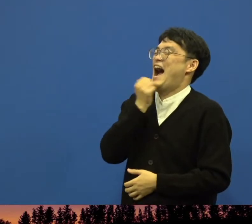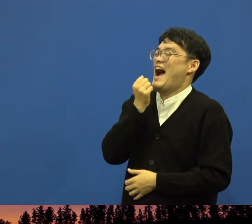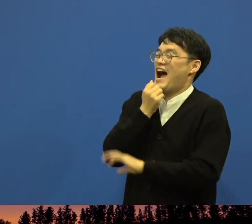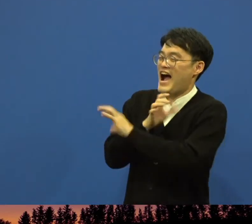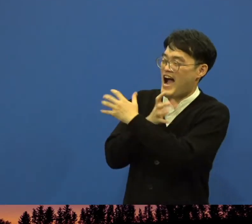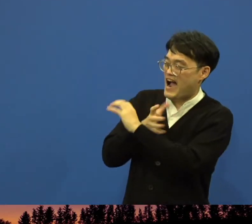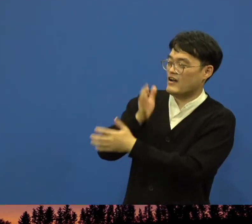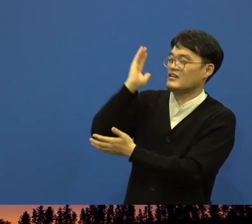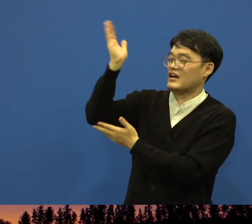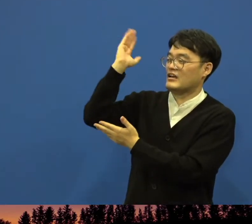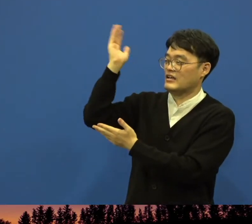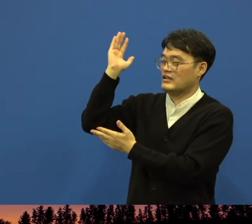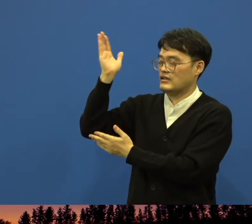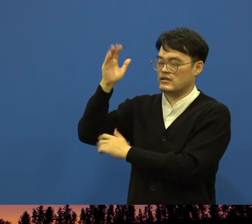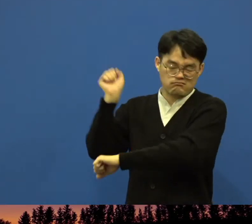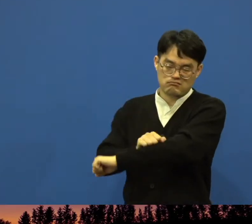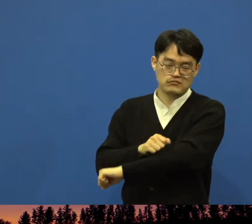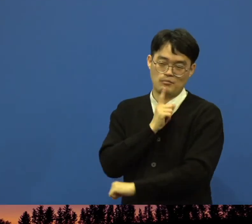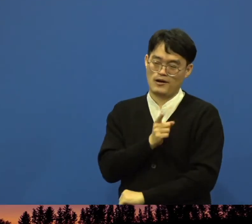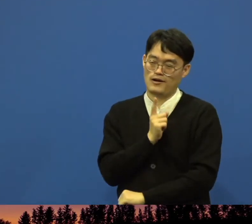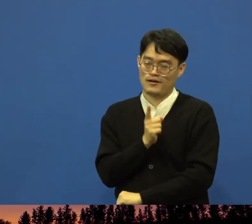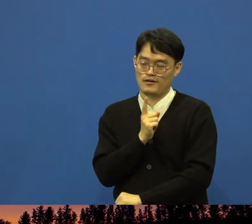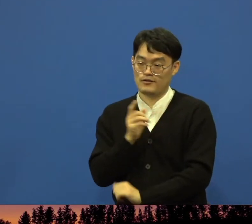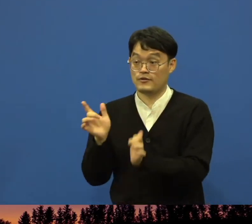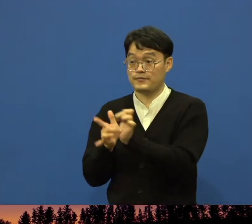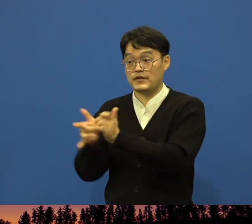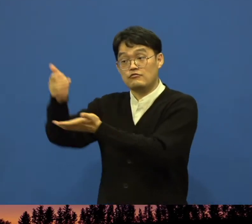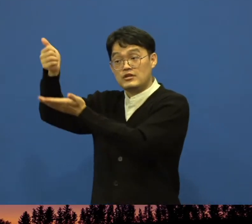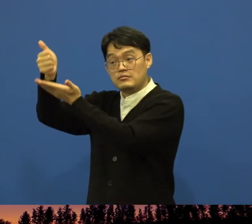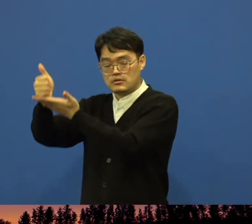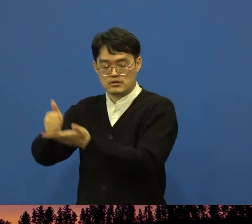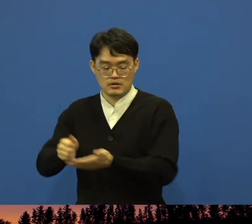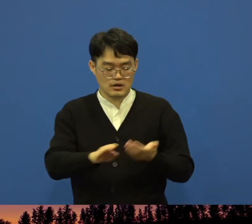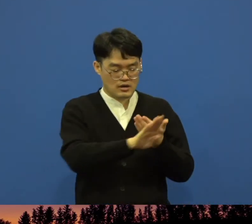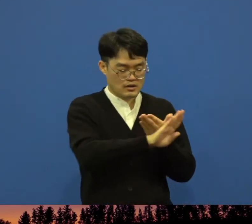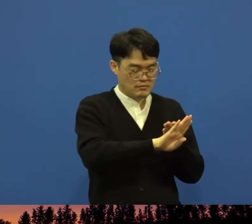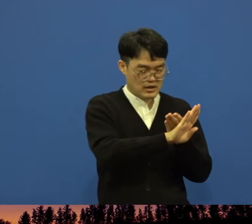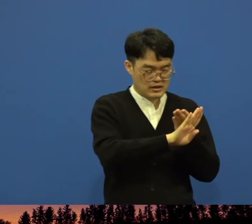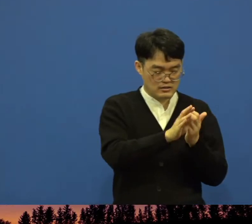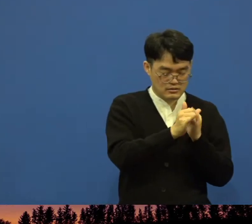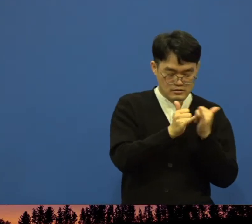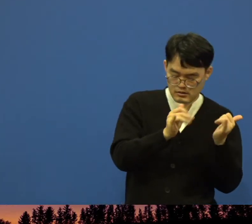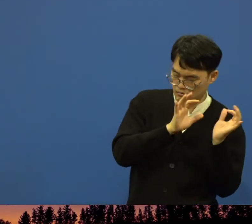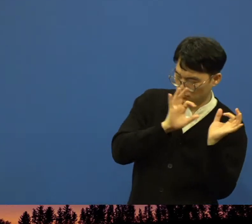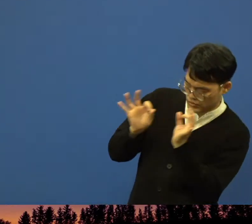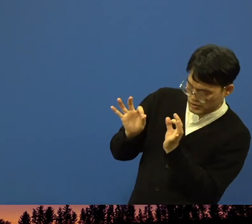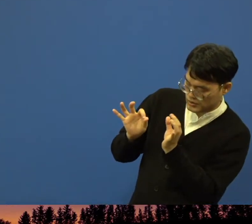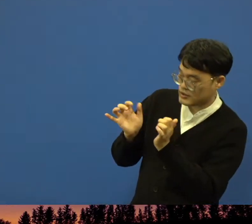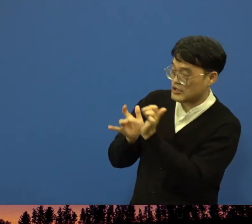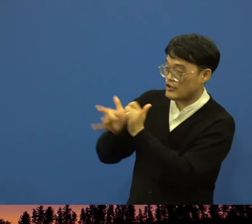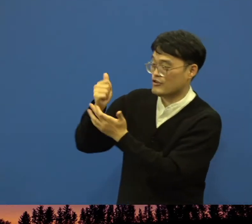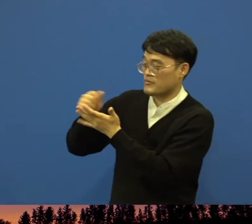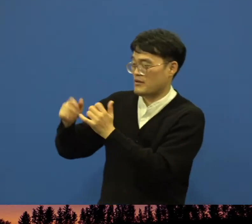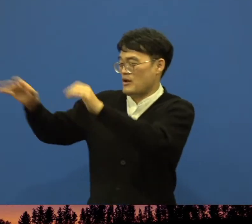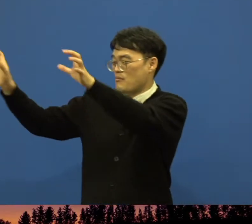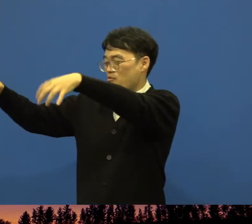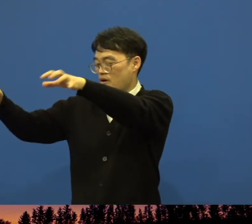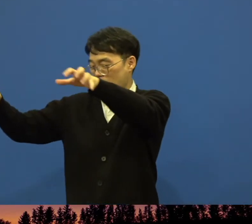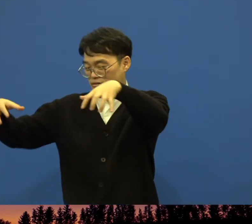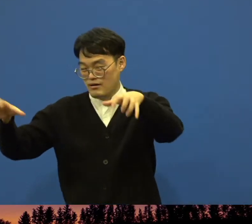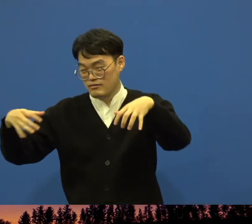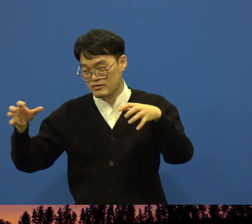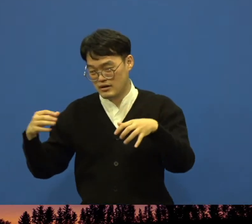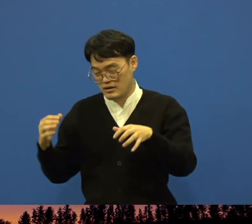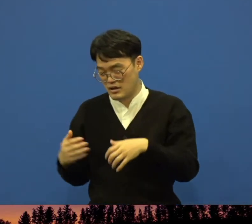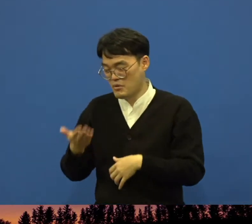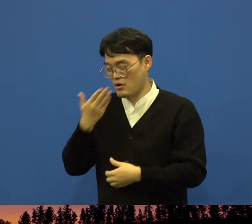그리고 예수님은 바리새인들의 보기에는 예수님이 막 무리를 모아가지고 가고 먹고 마시고